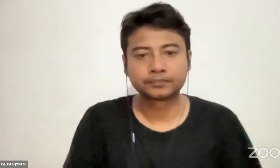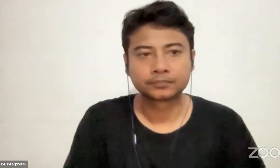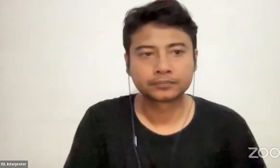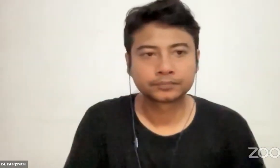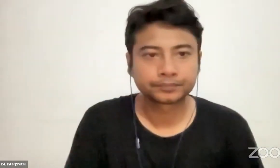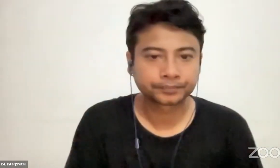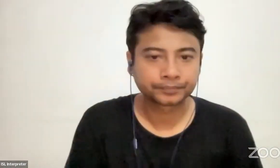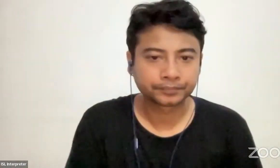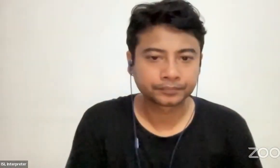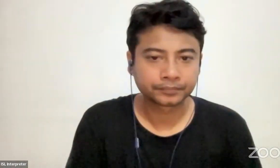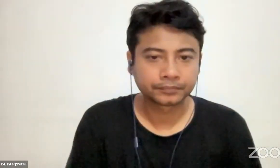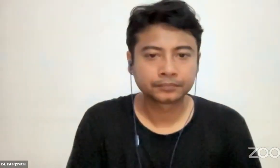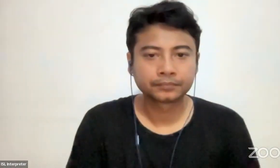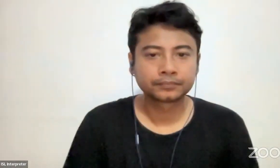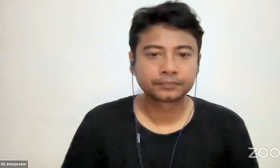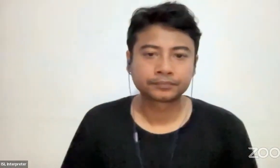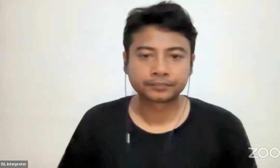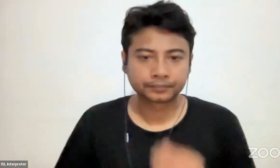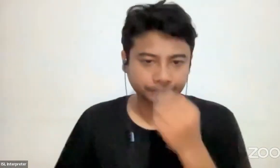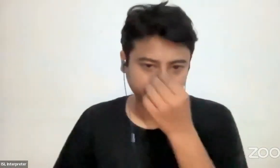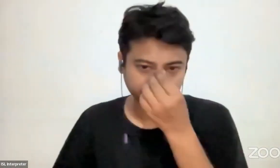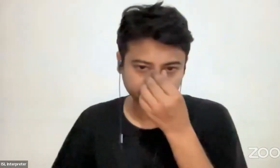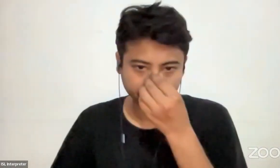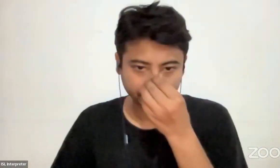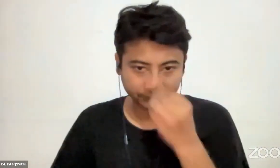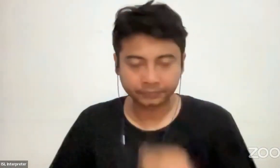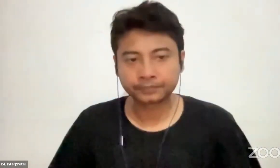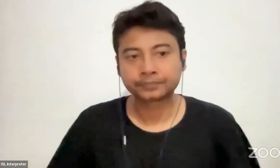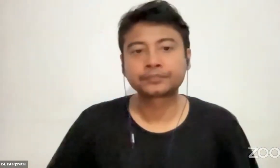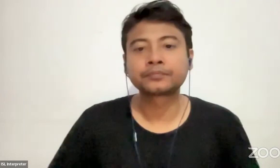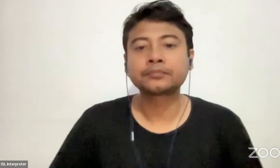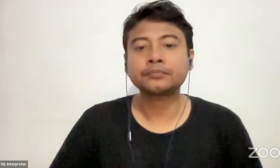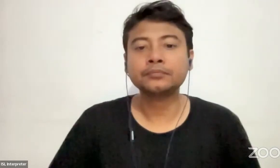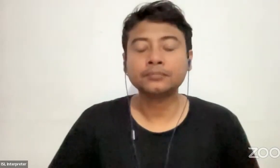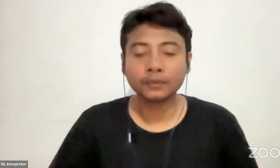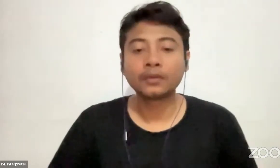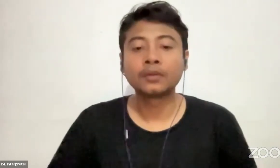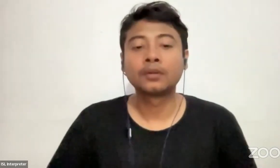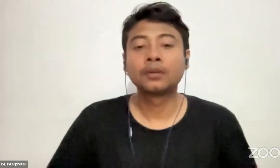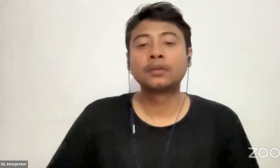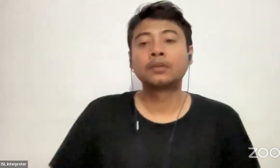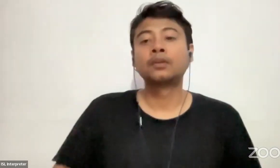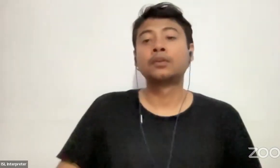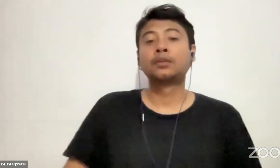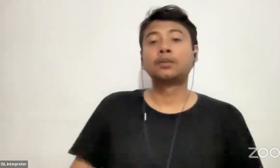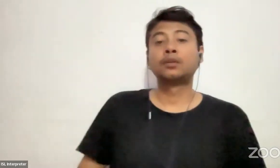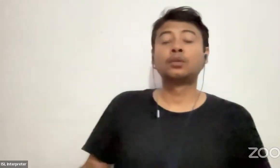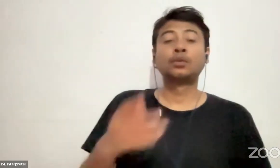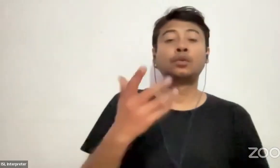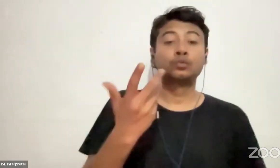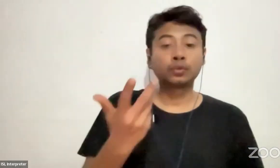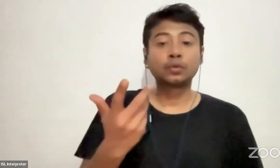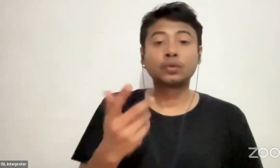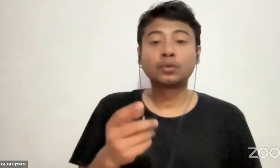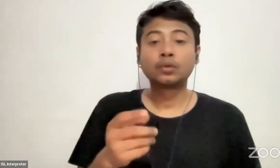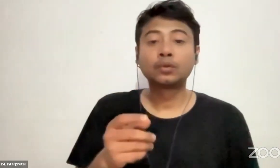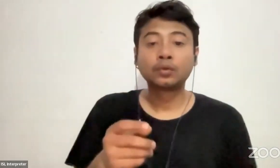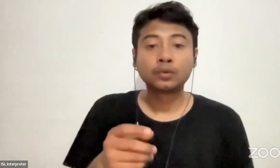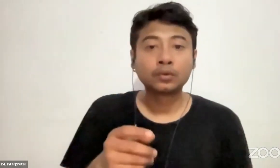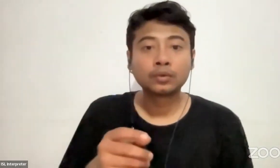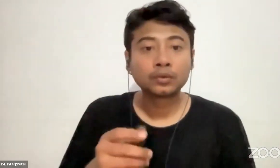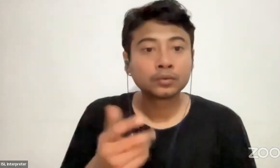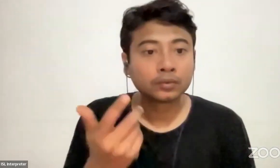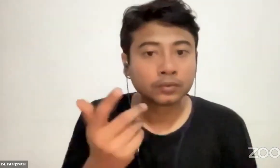तो भगवान किसी का मन में प्रश्न हो सकता है पहले वाली बात को सुन के, क्या गणेश प्रभु कुछ कह रहे